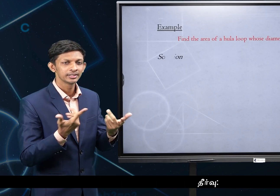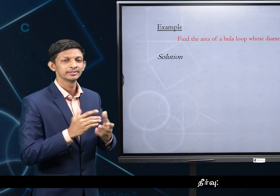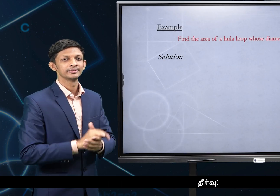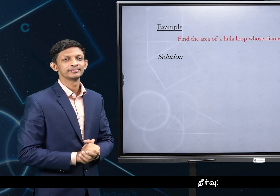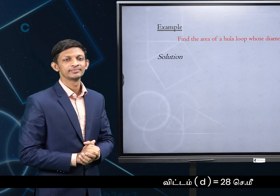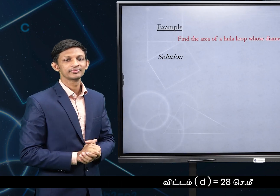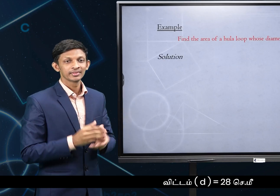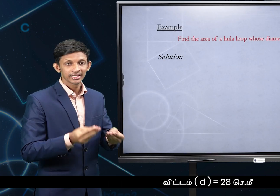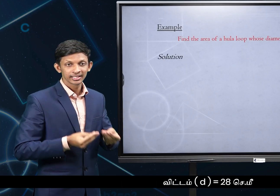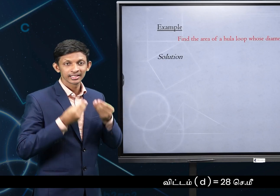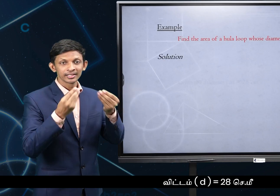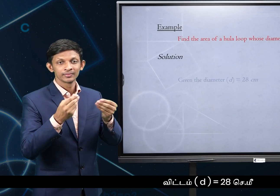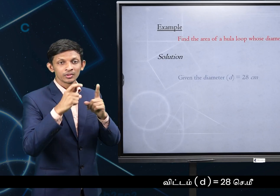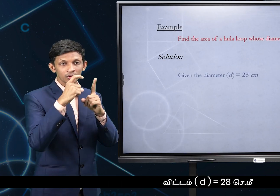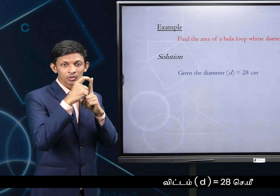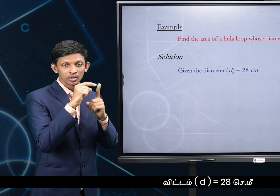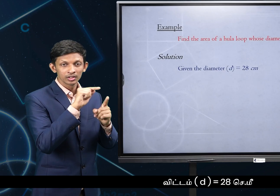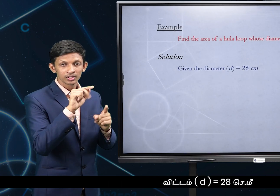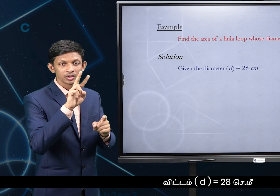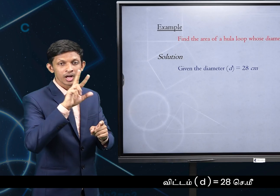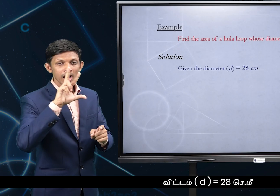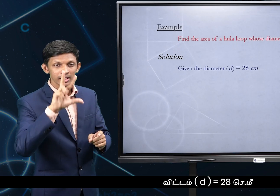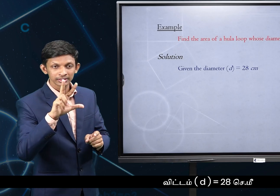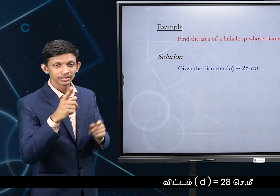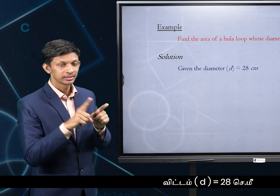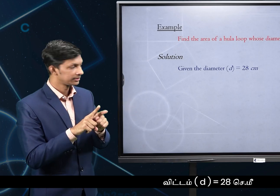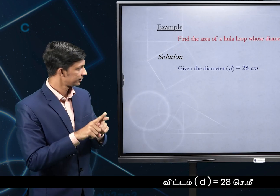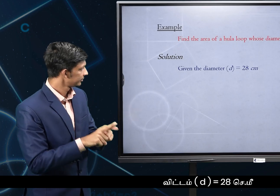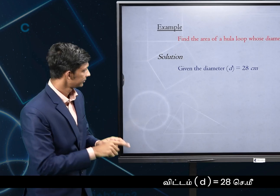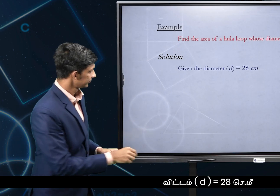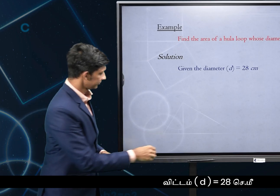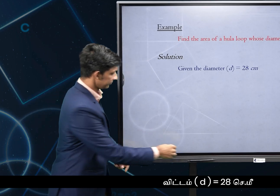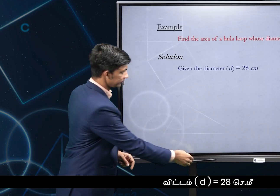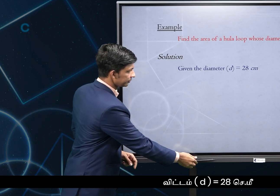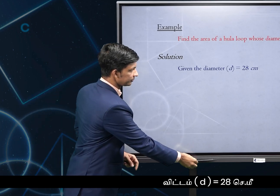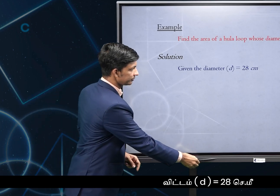தீர்வு: விட்டம், அதாவது D ஈடு 28 சென்டிமீட்டர்.